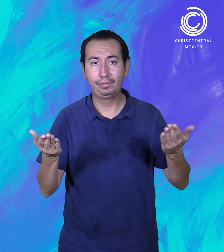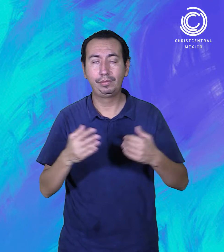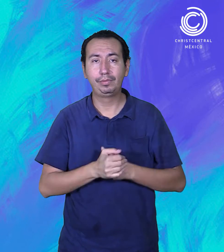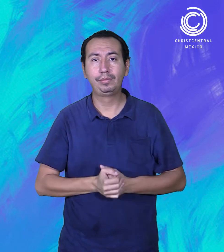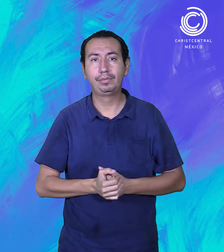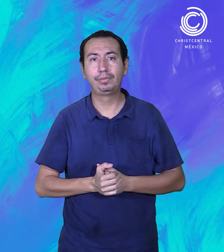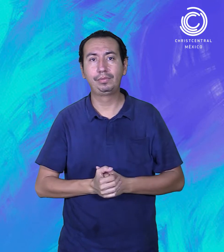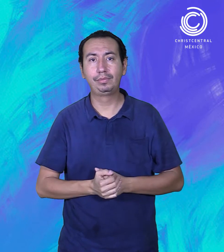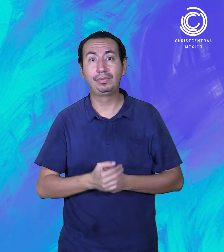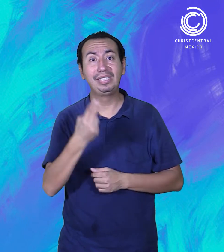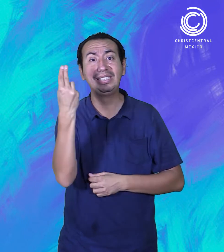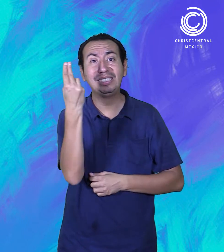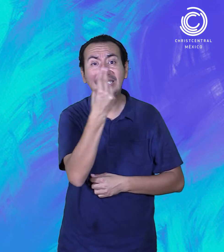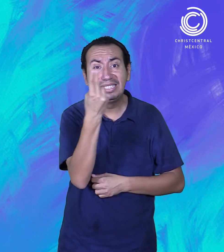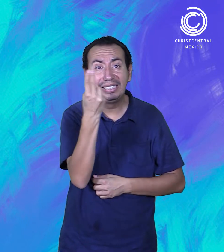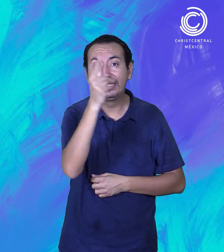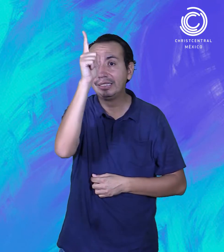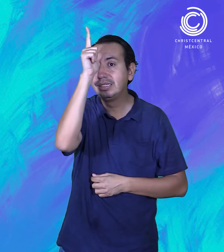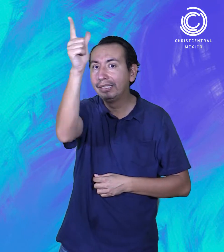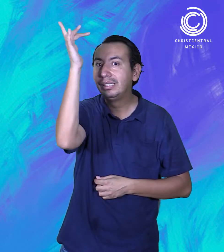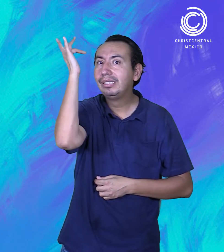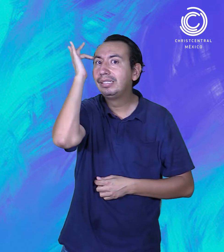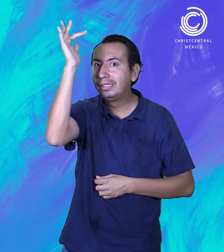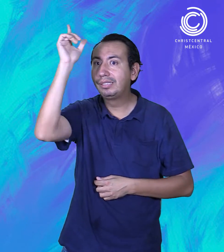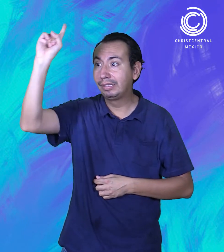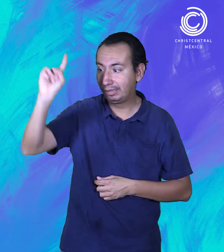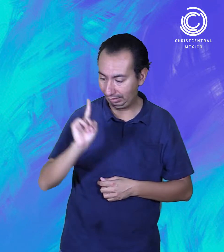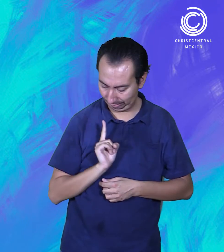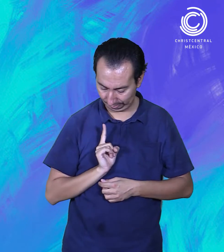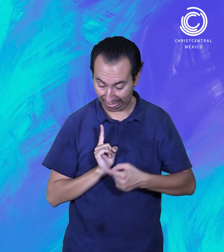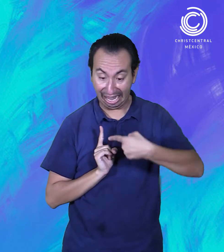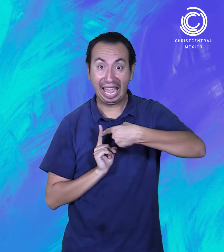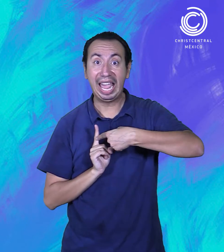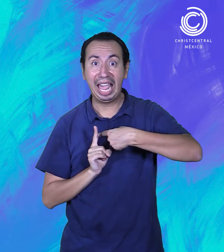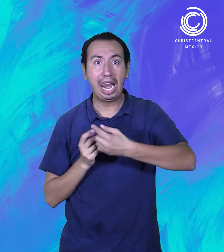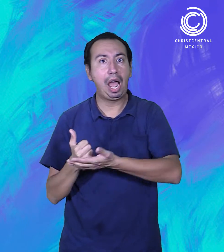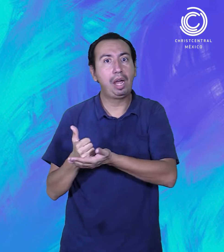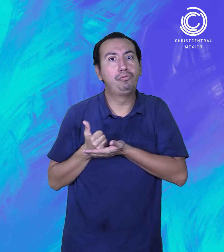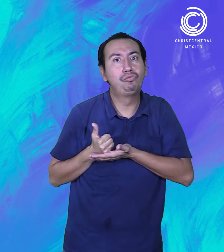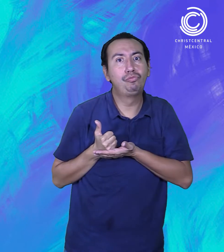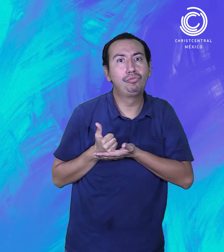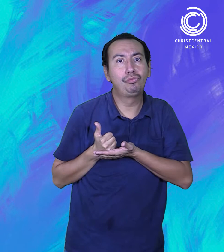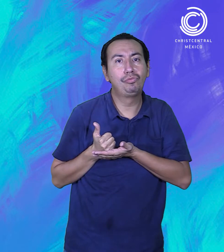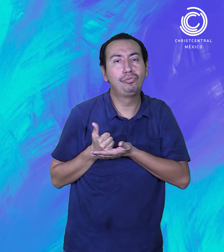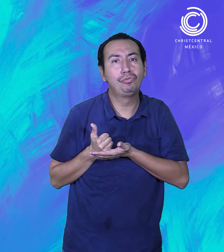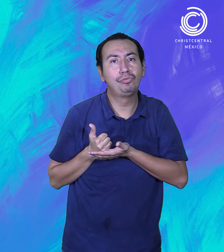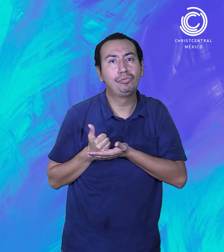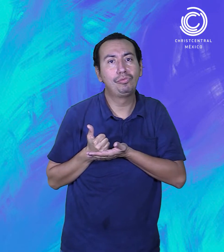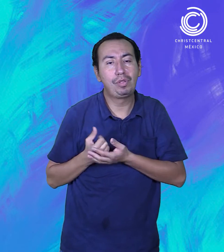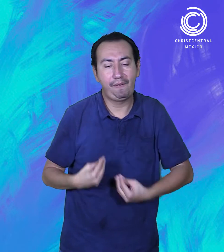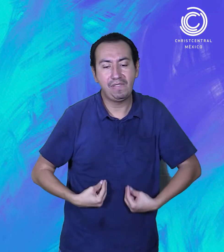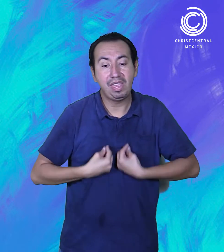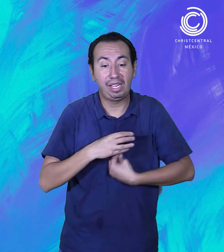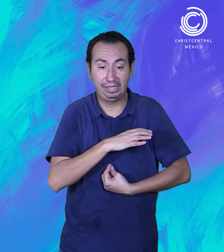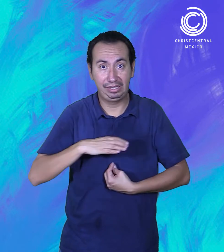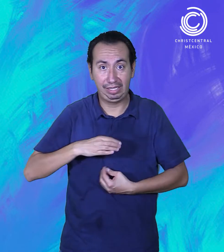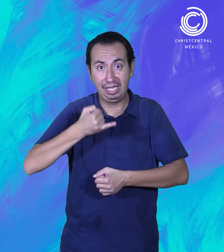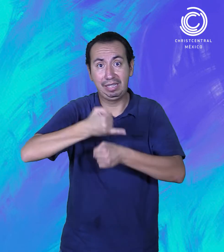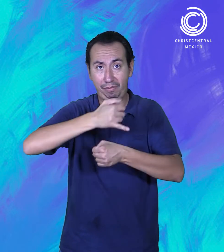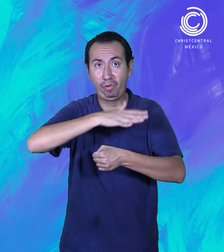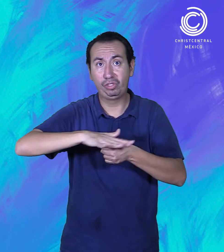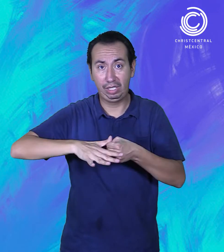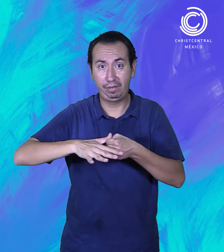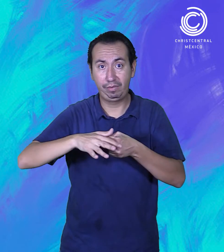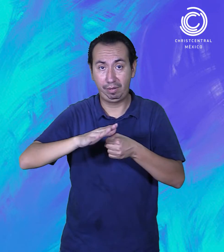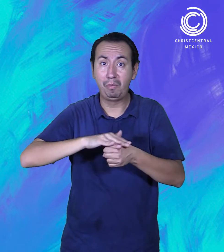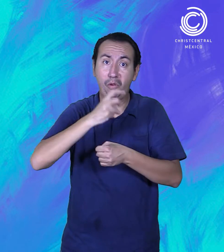necesitamos al Espíritu Santo para vivir la vida cristiana, porque la vida cristiana es imposible de vivir